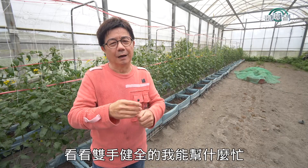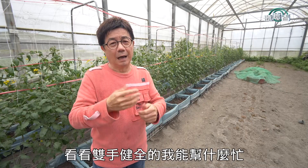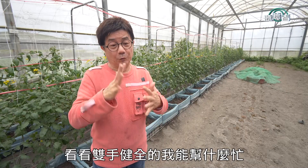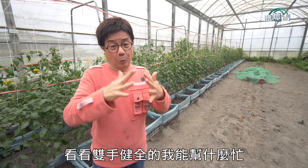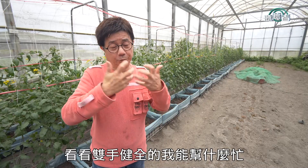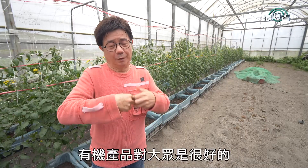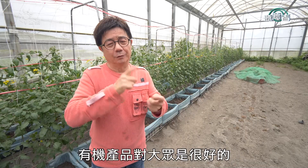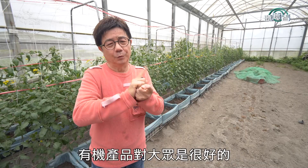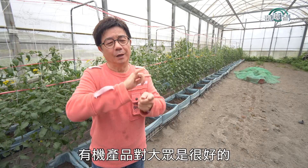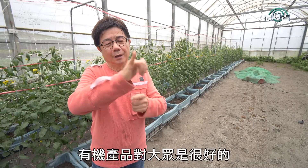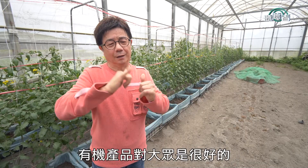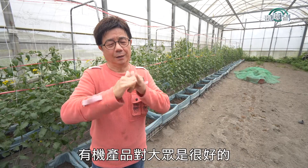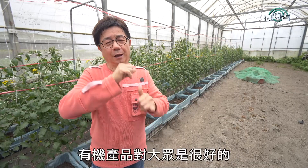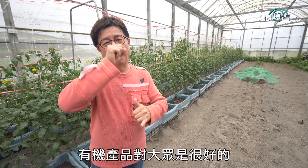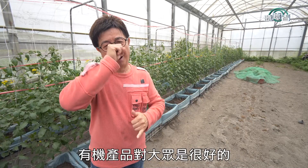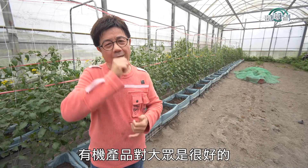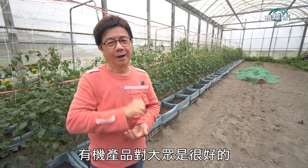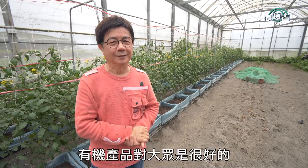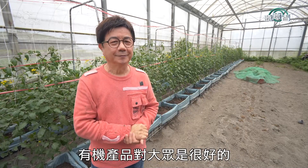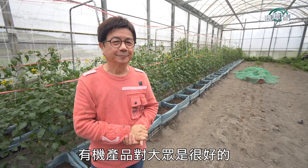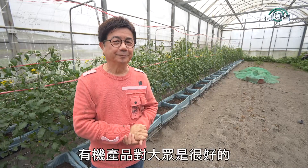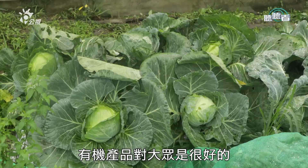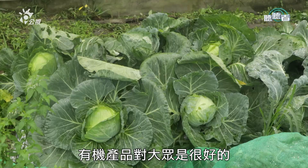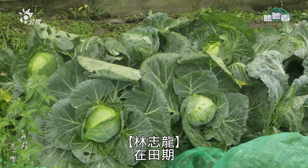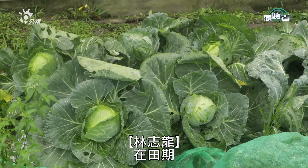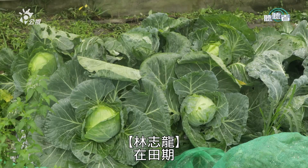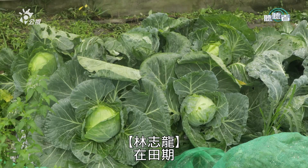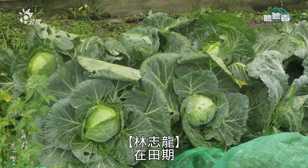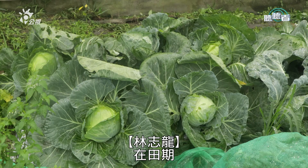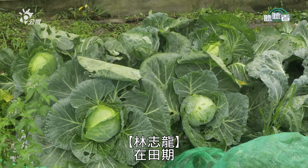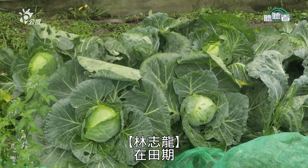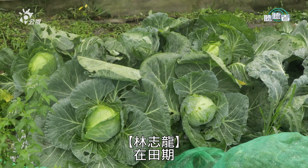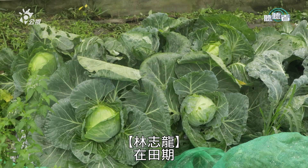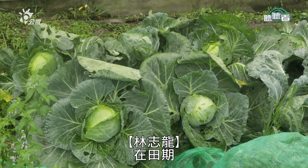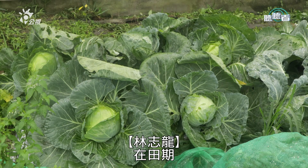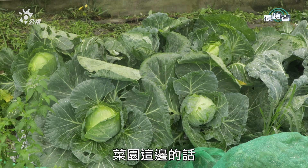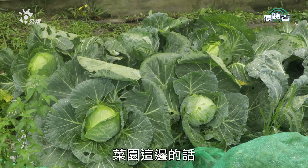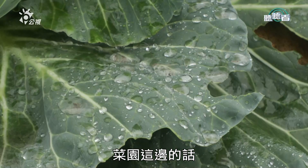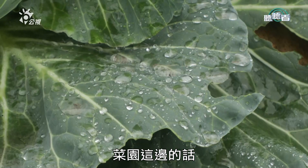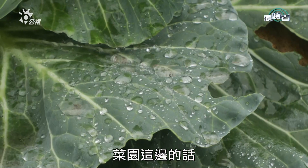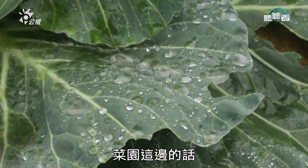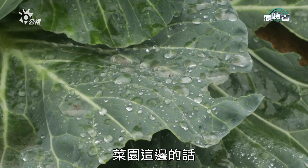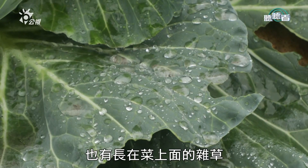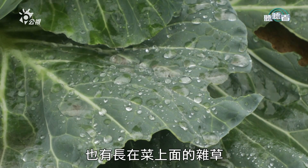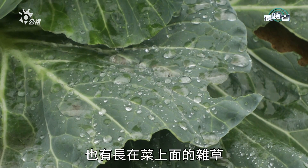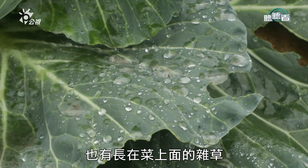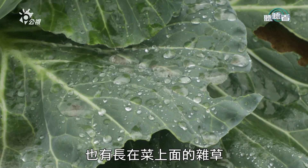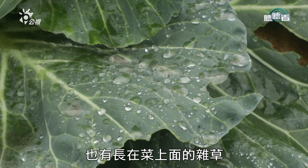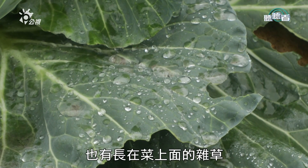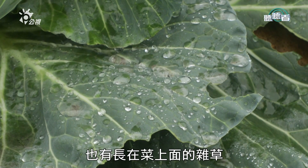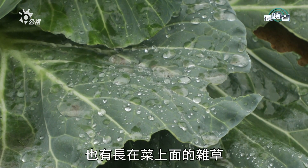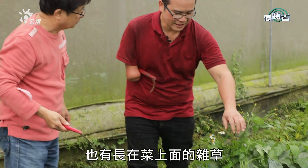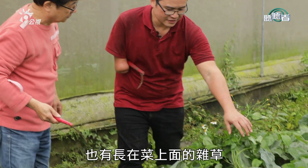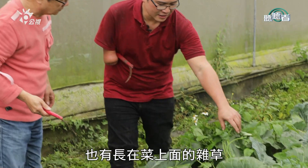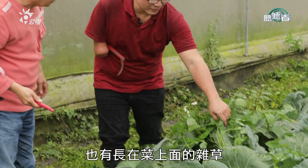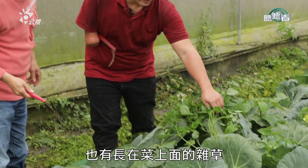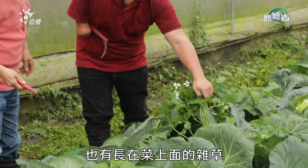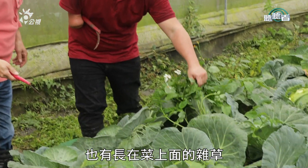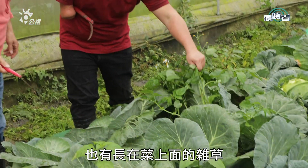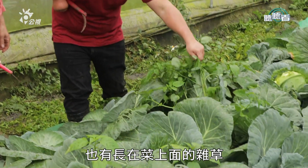忙。有机产品对大众是很好的。 在田畦菜园这边的话，也有长在菜上面的